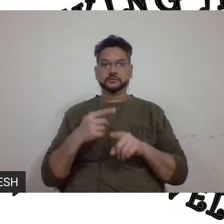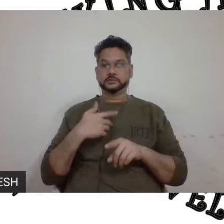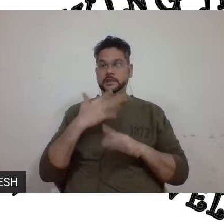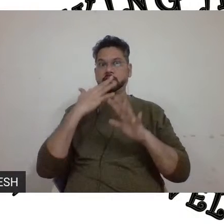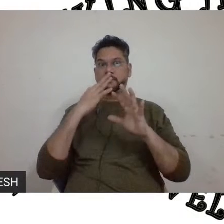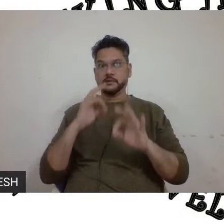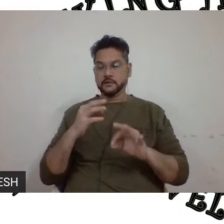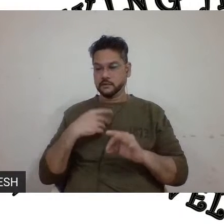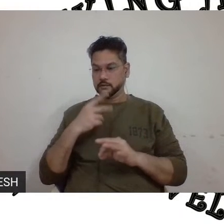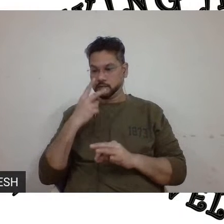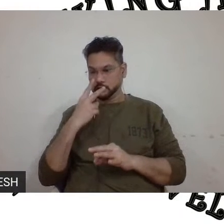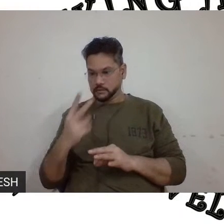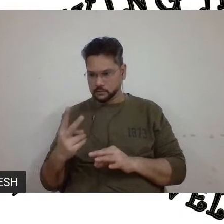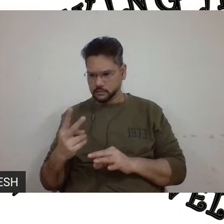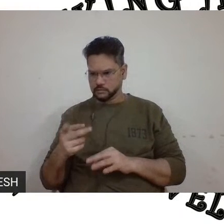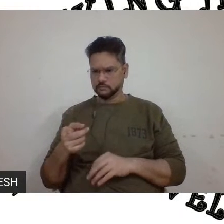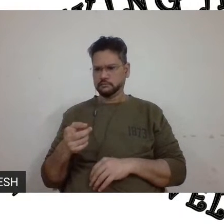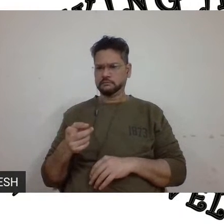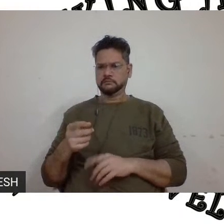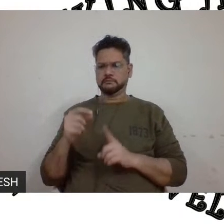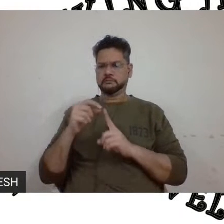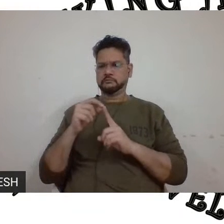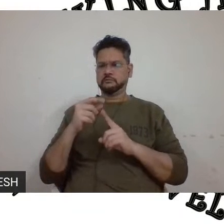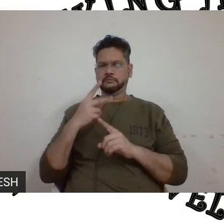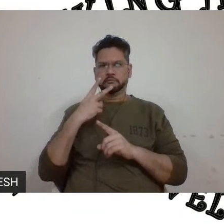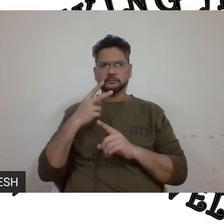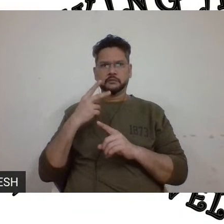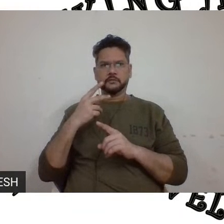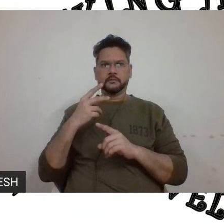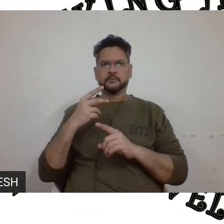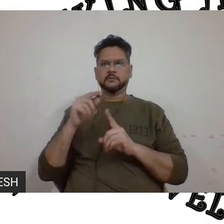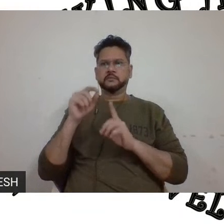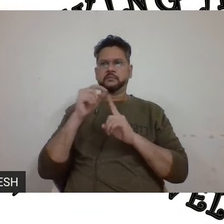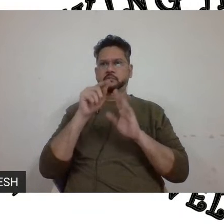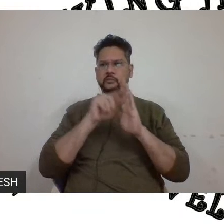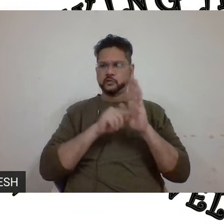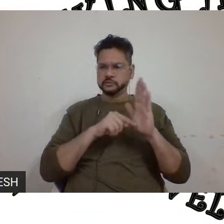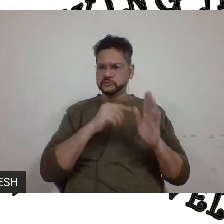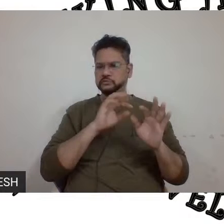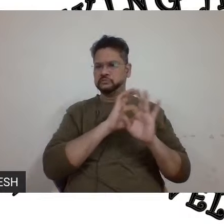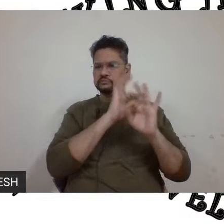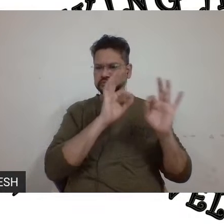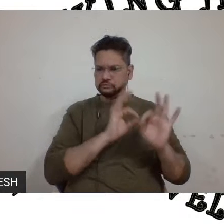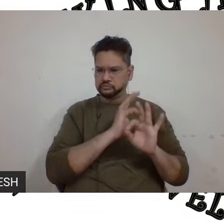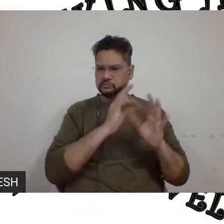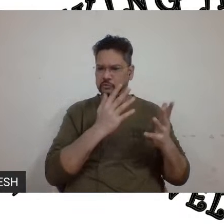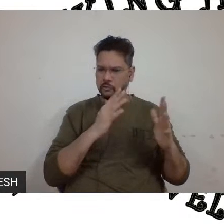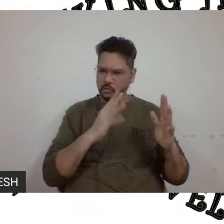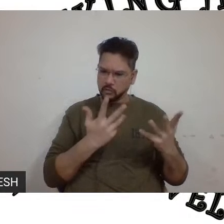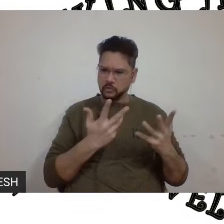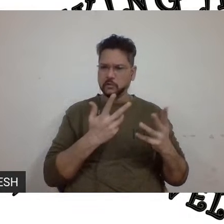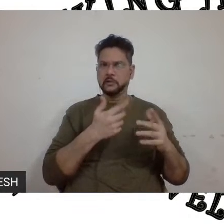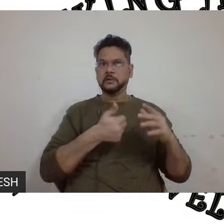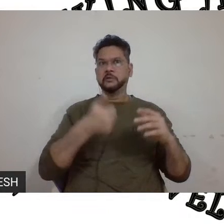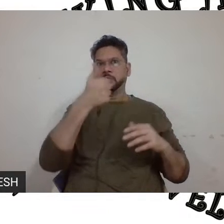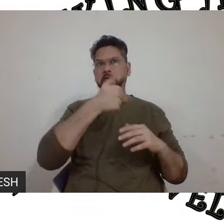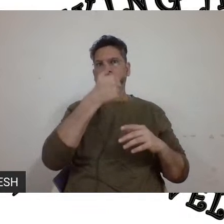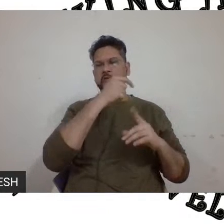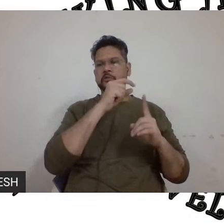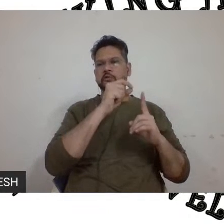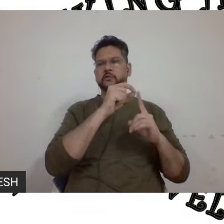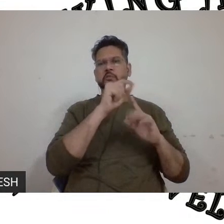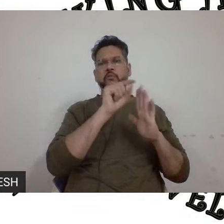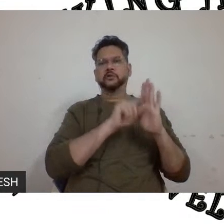तो आपको ये लगता है कि शायद पॉलिसी बनाने वालों ने या तो गलत किया या पॉलिसी को सही से इम्प्लीमेंट नहीं किया जा रहा है।